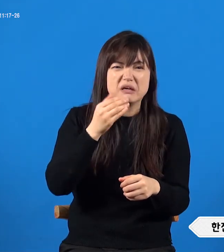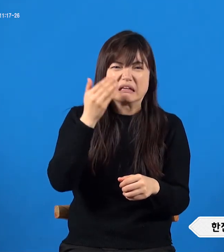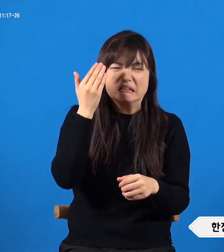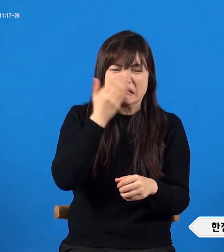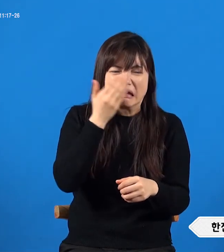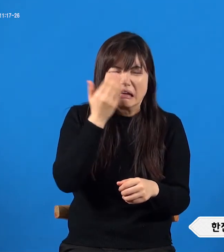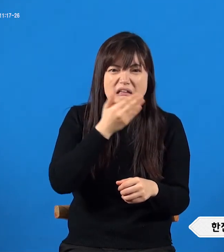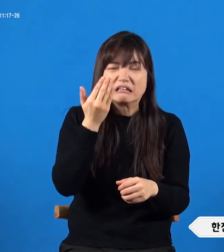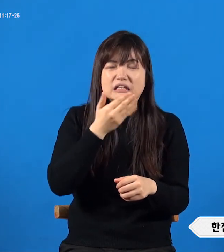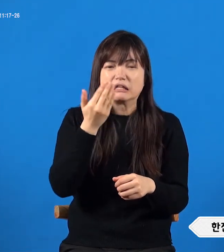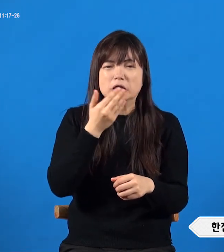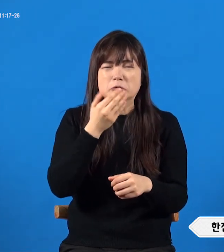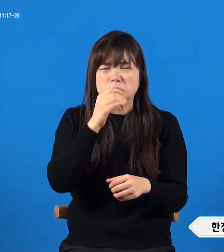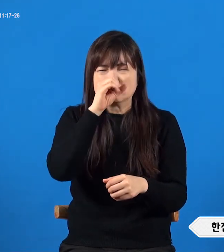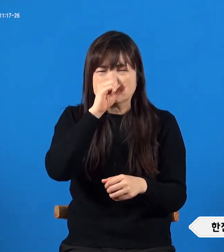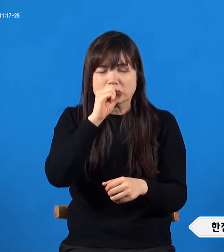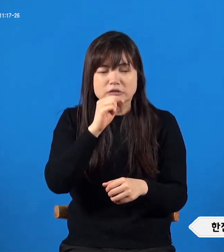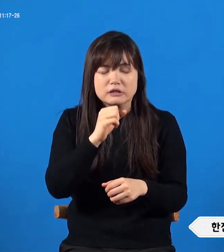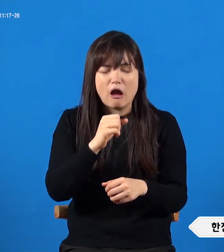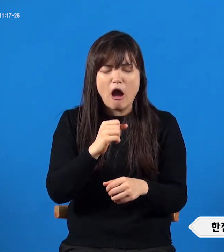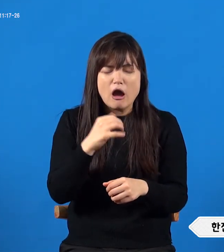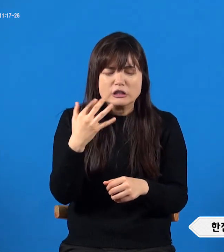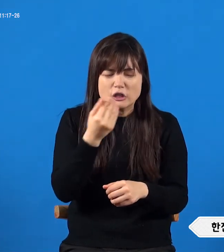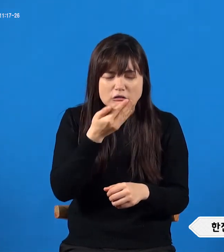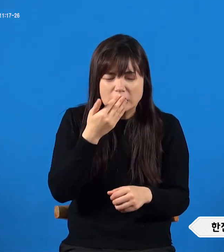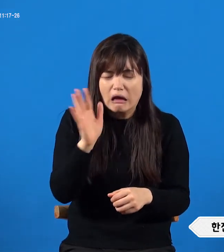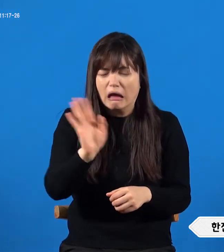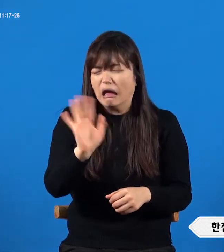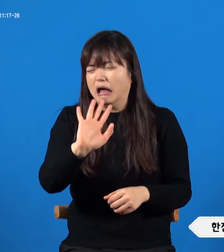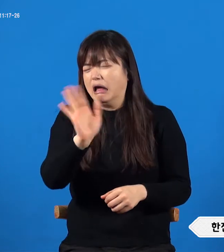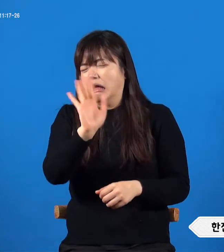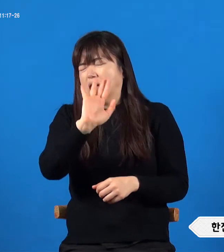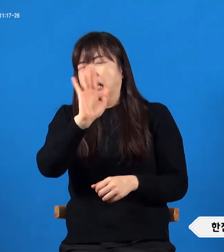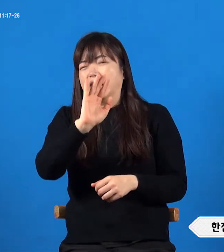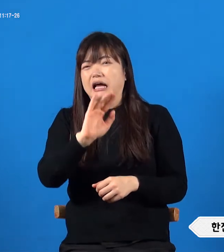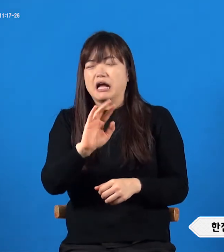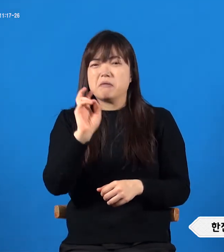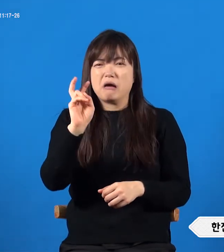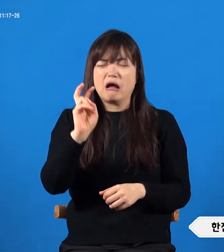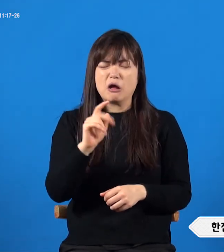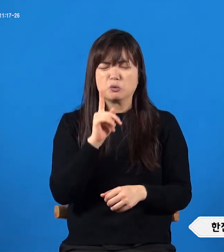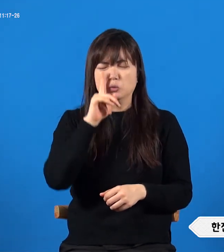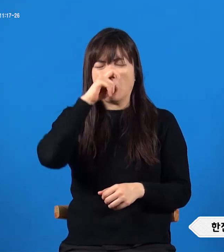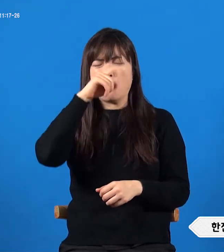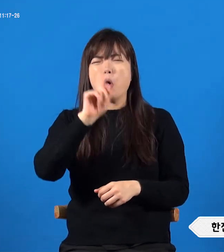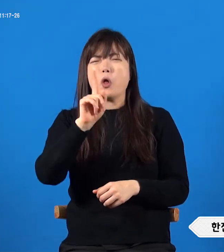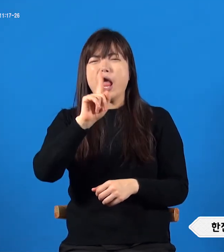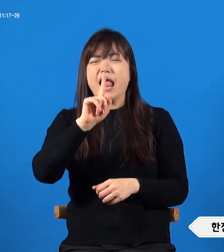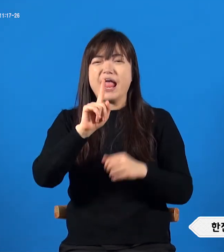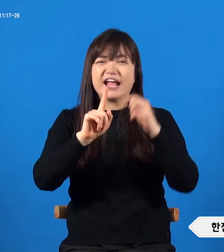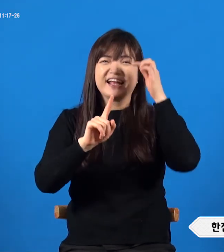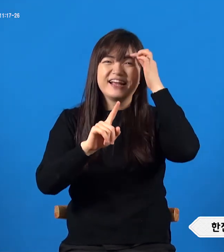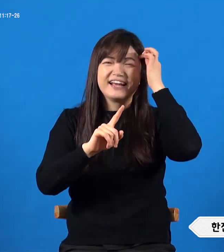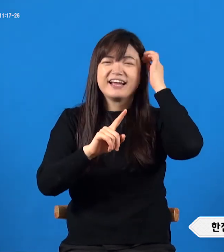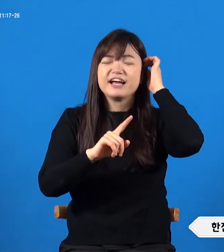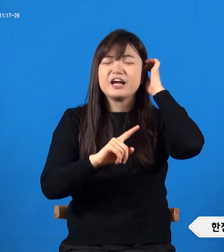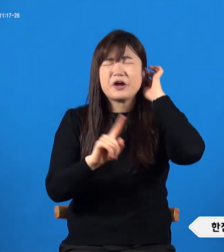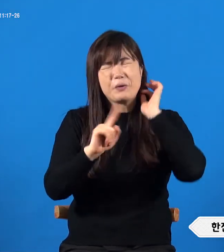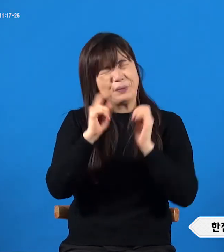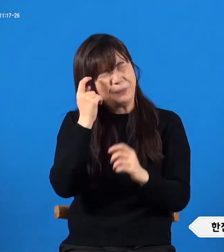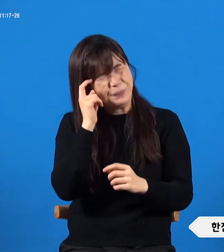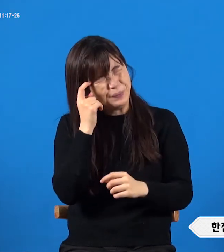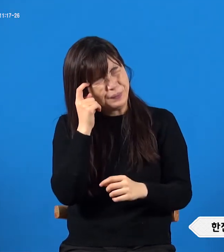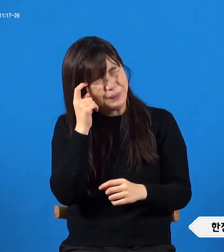사람들이 전부 기절 초풍을 할 겁니다. 아이고 성찬식 그런 거 참석 안 하겠다는 사람이 속출하게 될 겁니다. 그래서